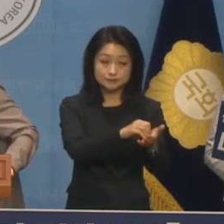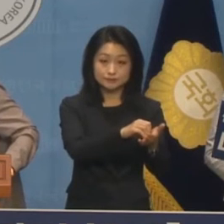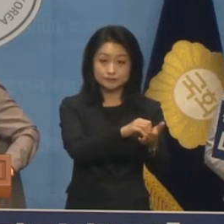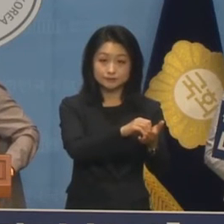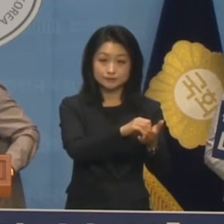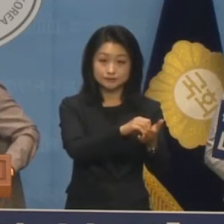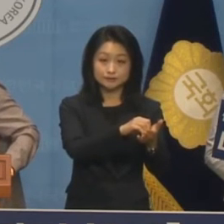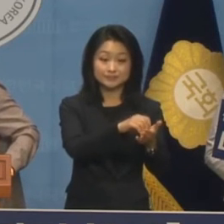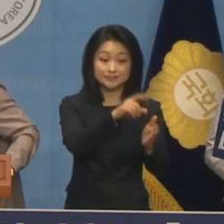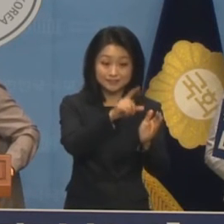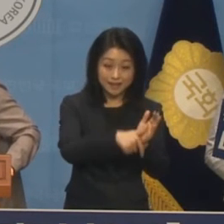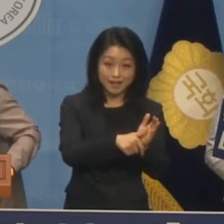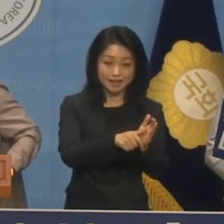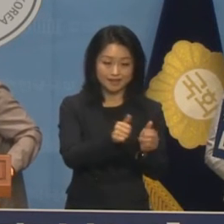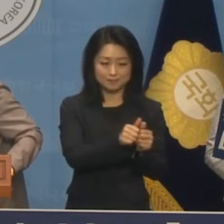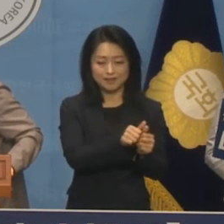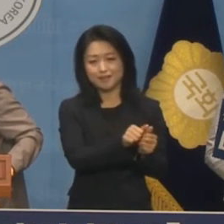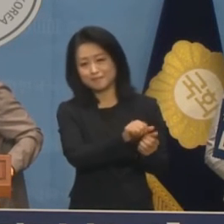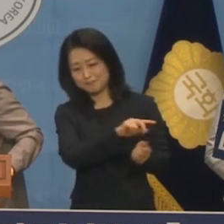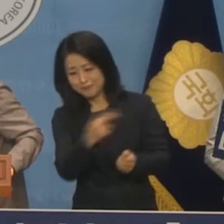여성으로 돌았다가 나이 들어서